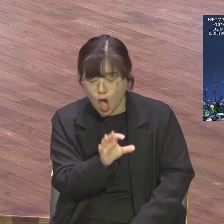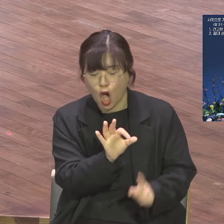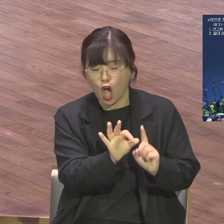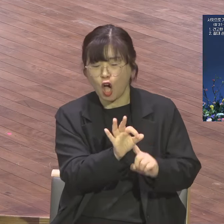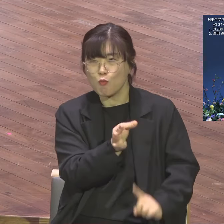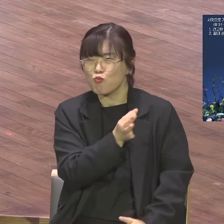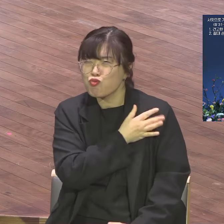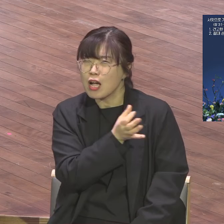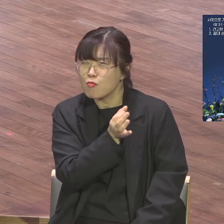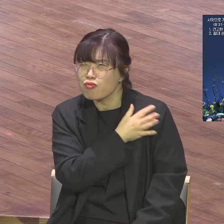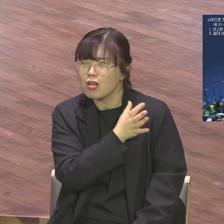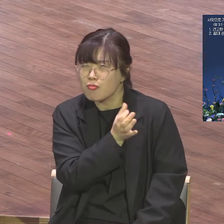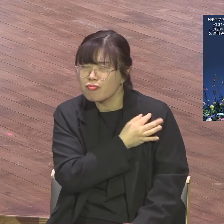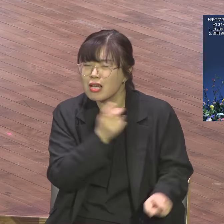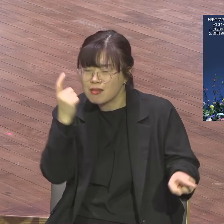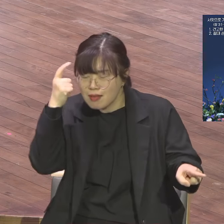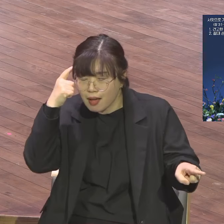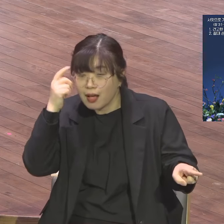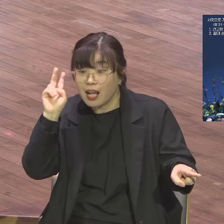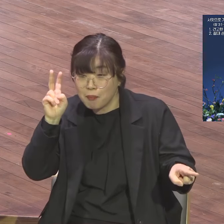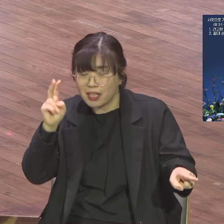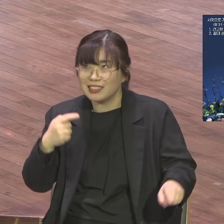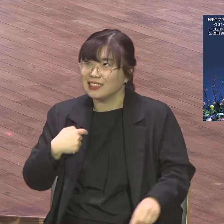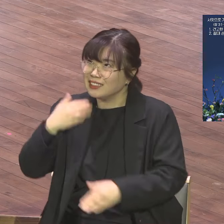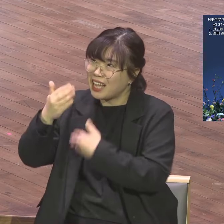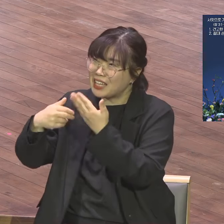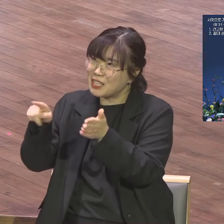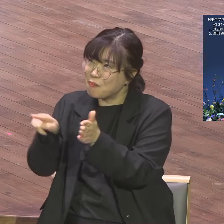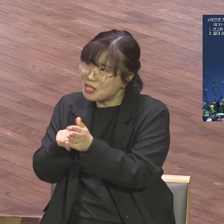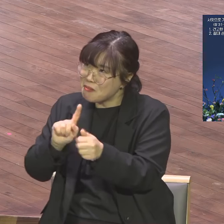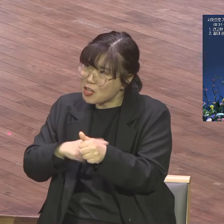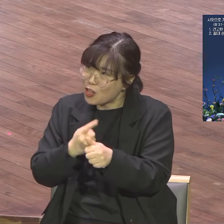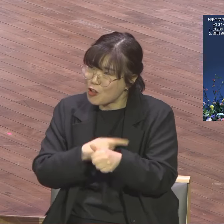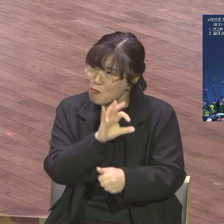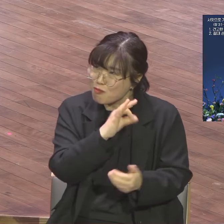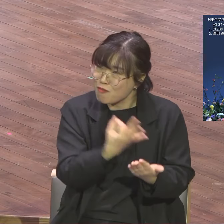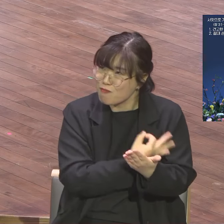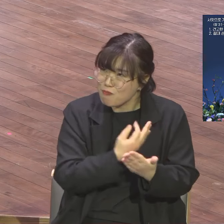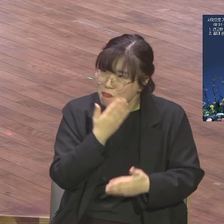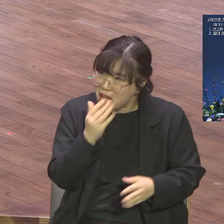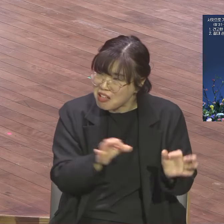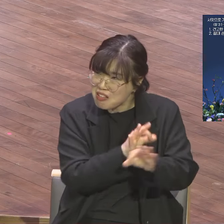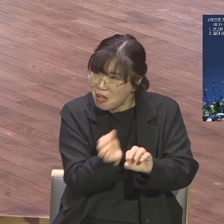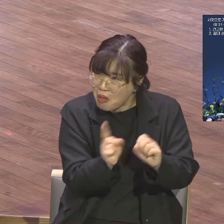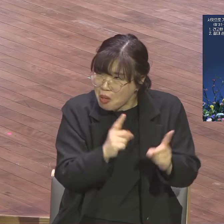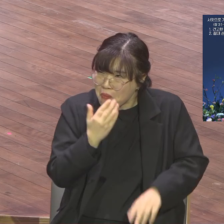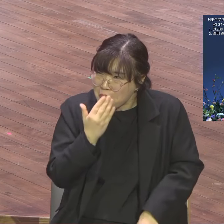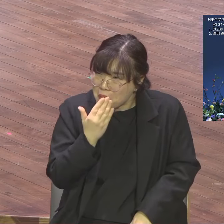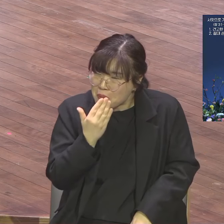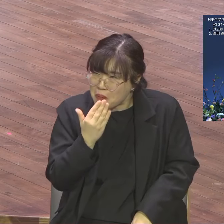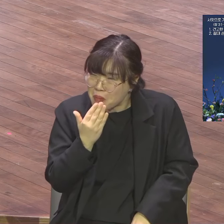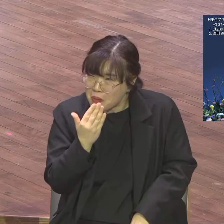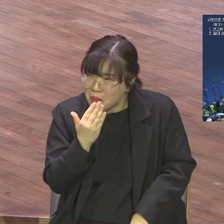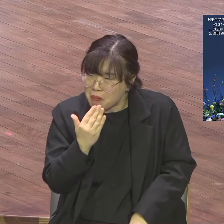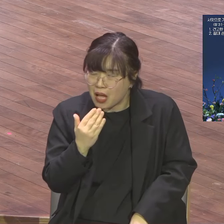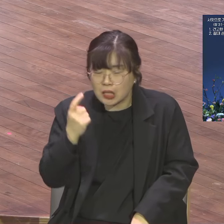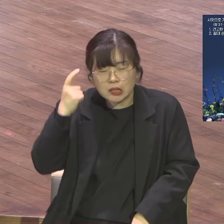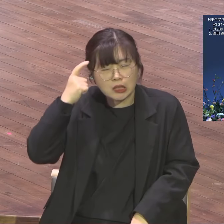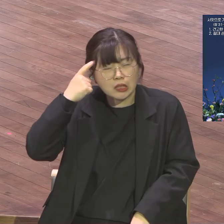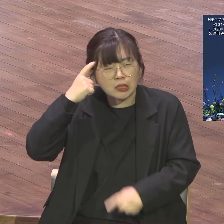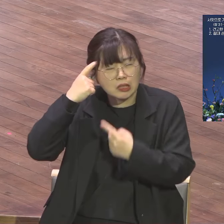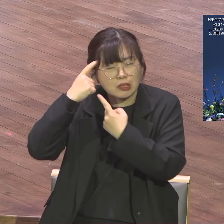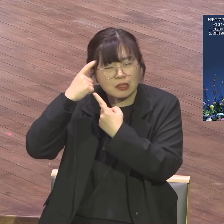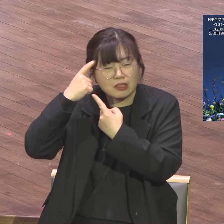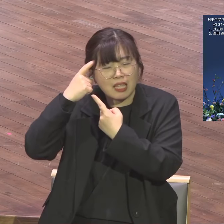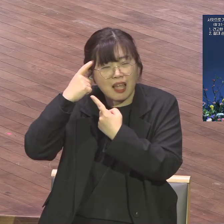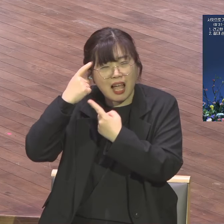하죠. 노력합니다. 어떻게 하면 내가 돈 좀 벌어볼까? 어떻게 하면 좀 돈에 자유로울까? 어떻게 하면 내가 좀 마음대로 좀 돈 쓰고